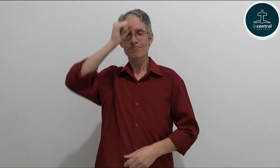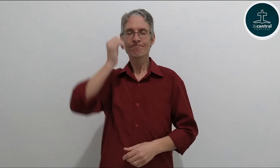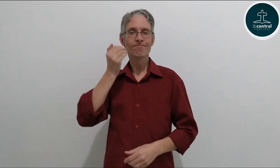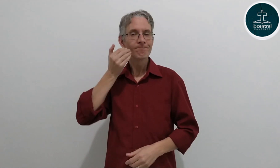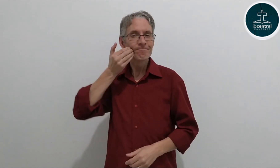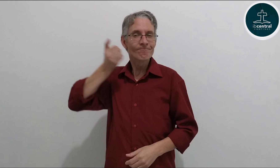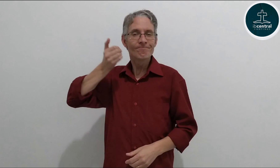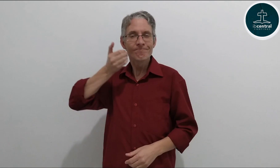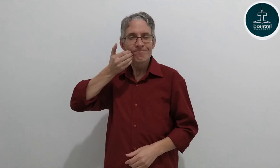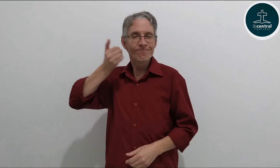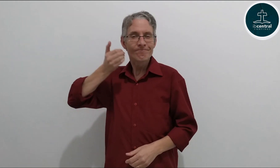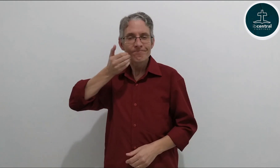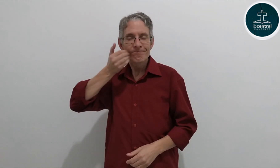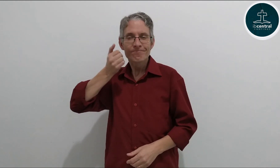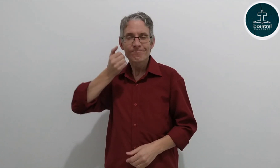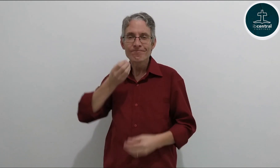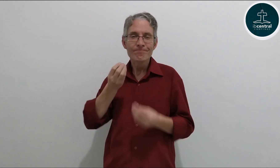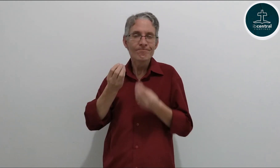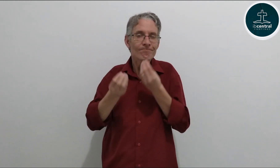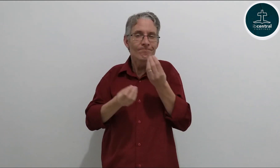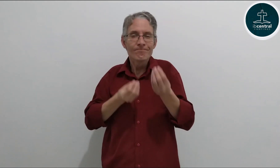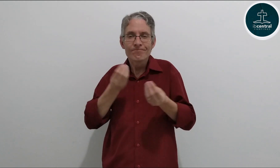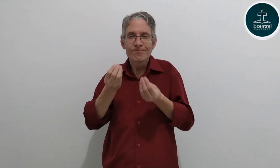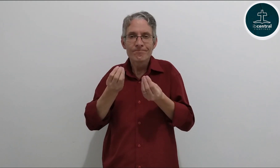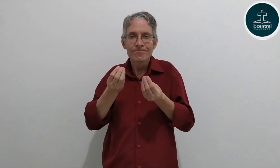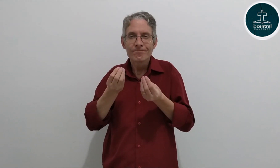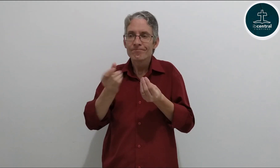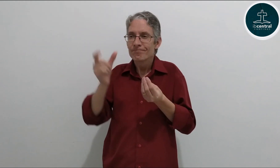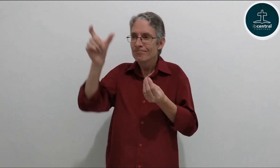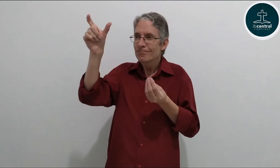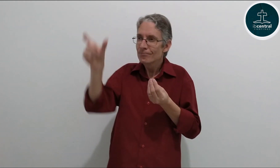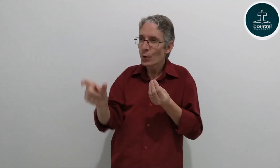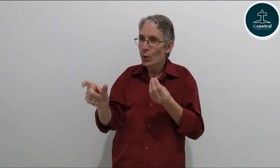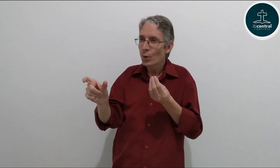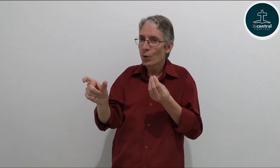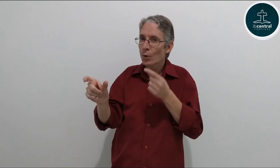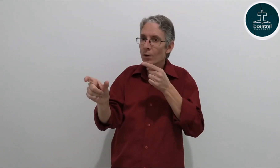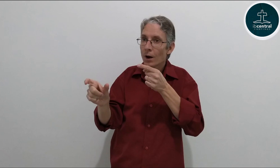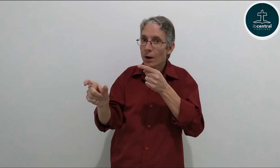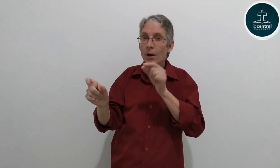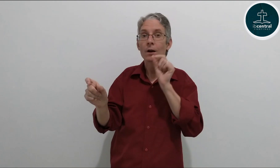importante nós aprendemos cada vez mais e mais sobre quem?